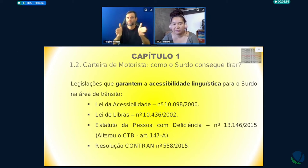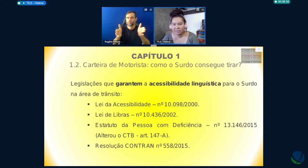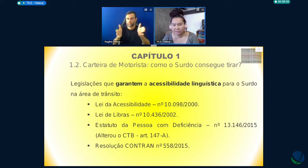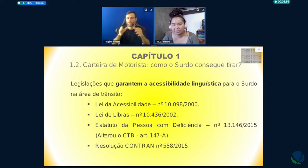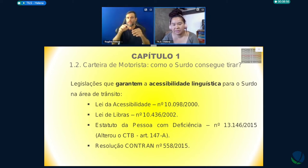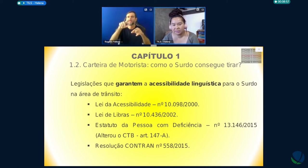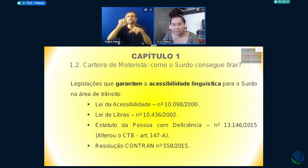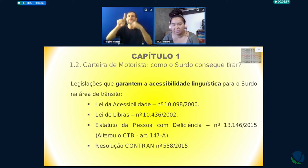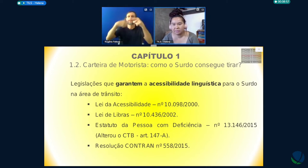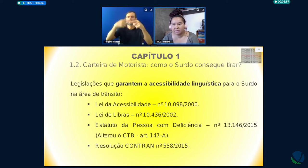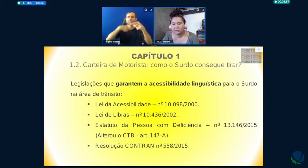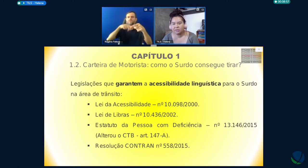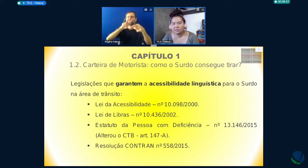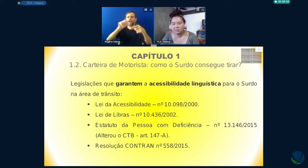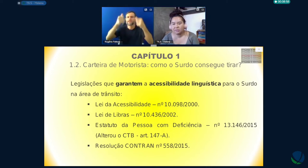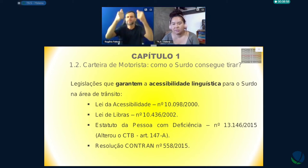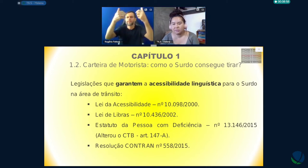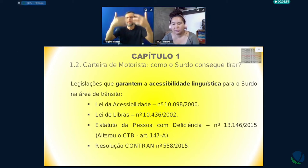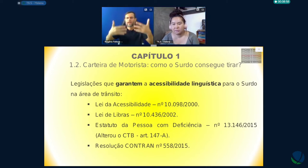13.146 de 2015 e a resolução